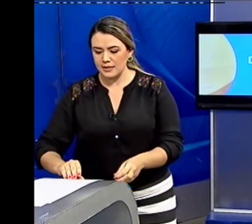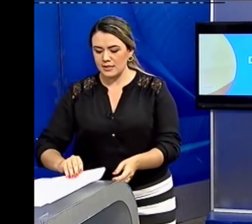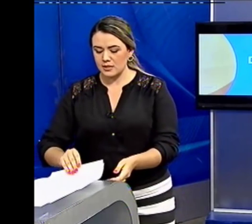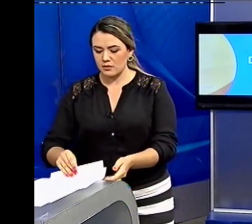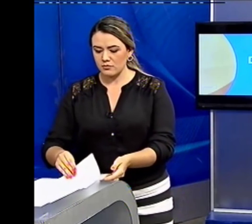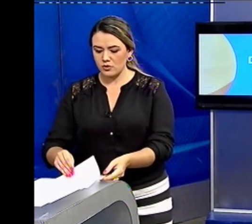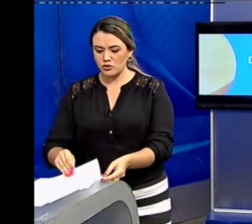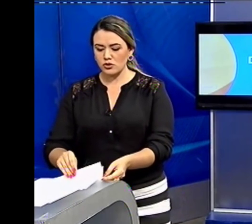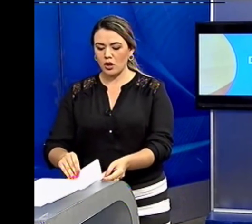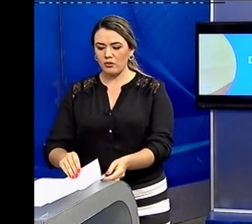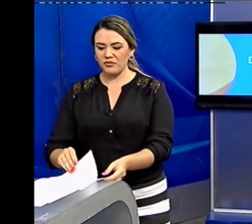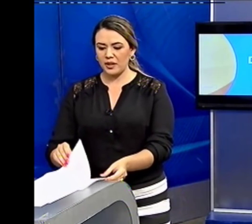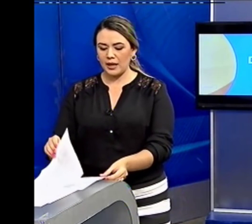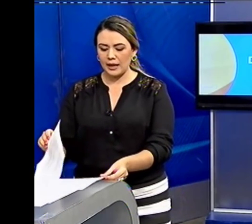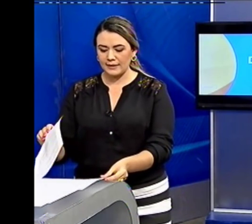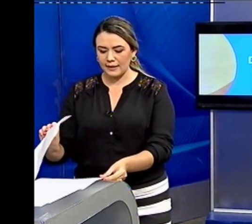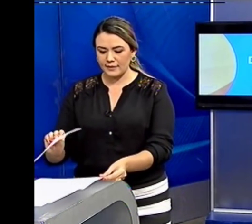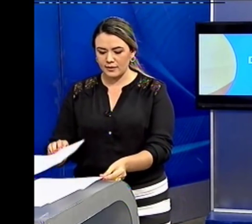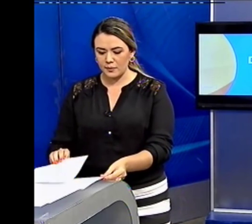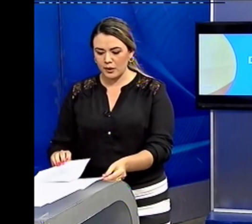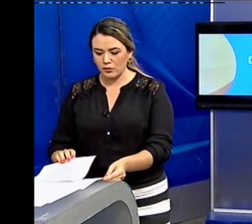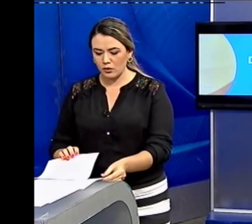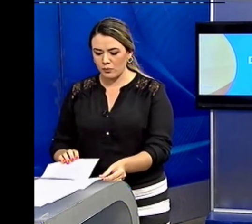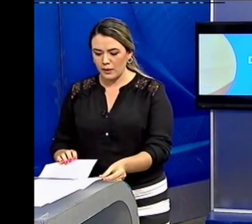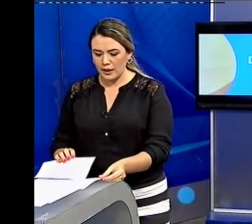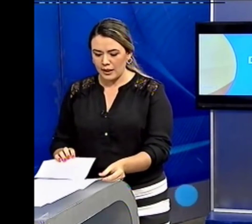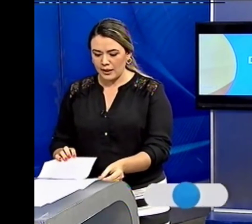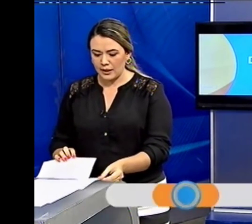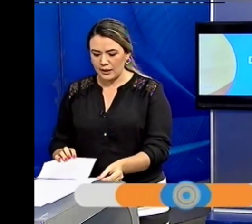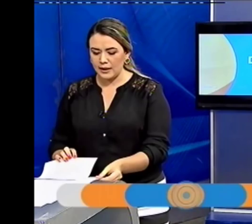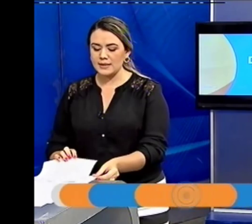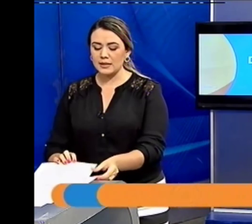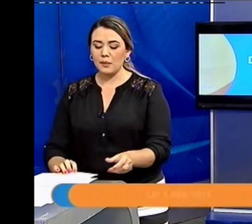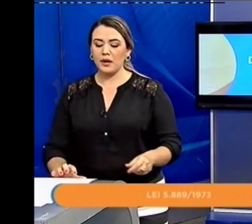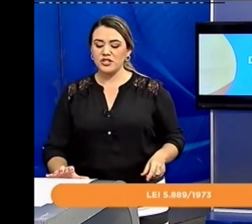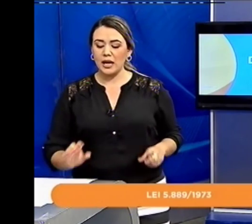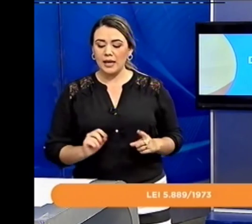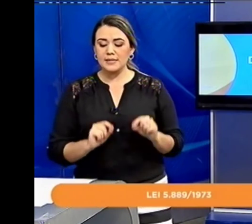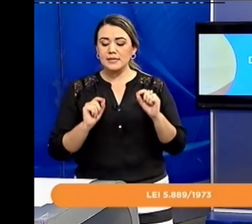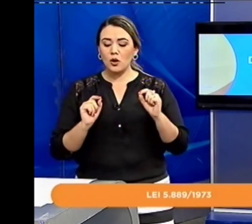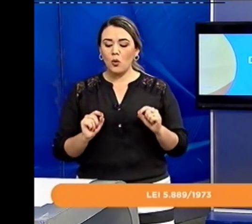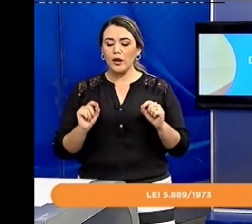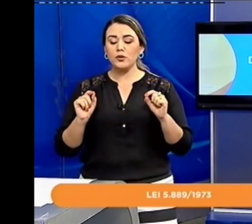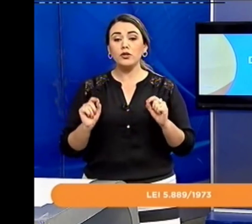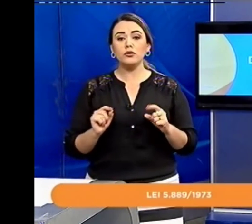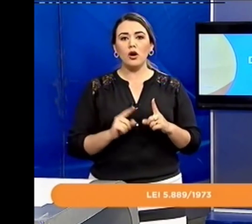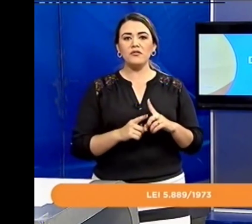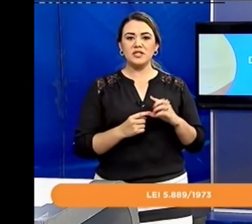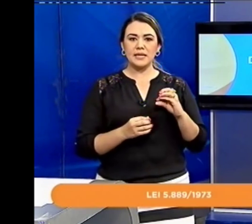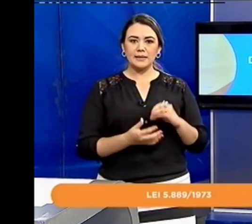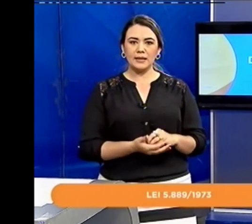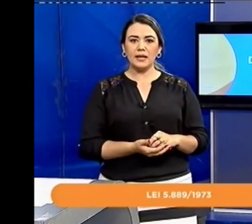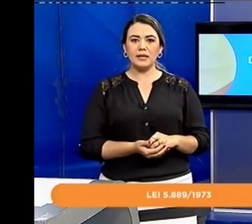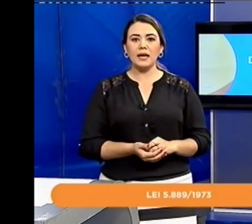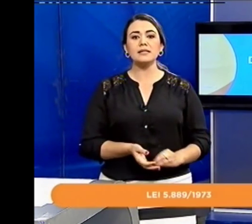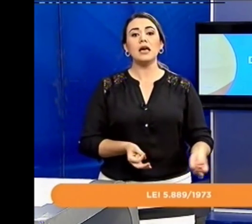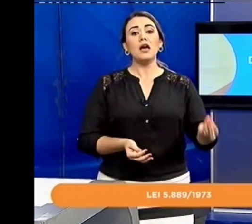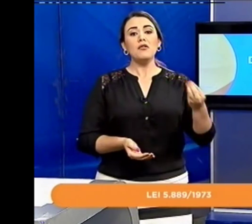1973, deixa eu só conferir a data aqui para eu não... Exatamente, a Lei 5889, de 73,